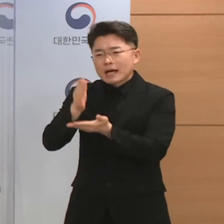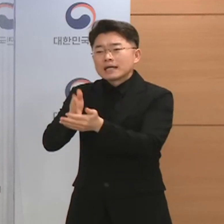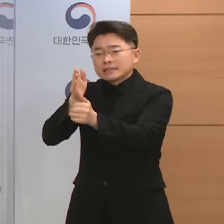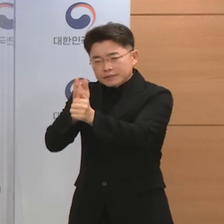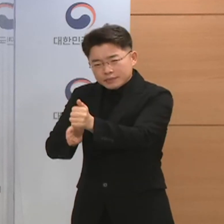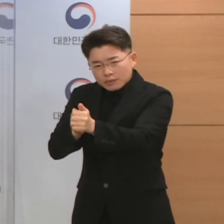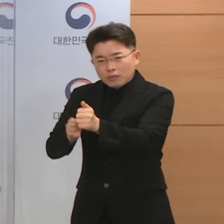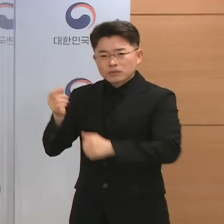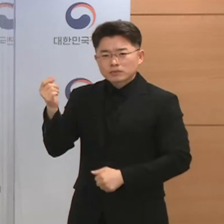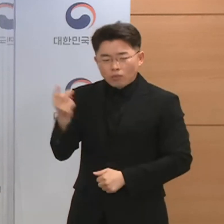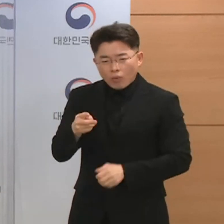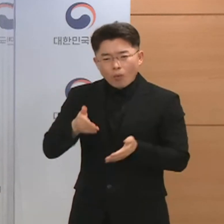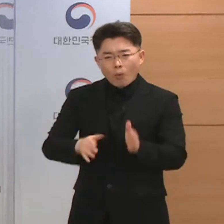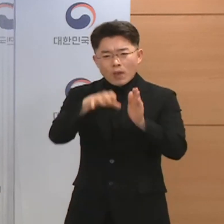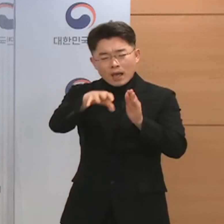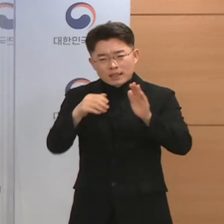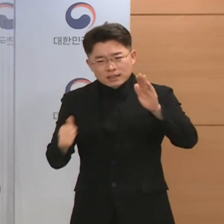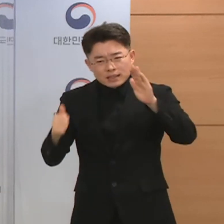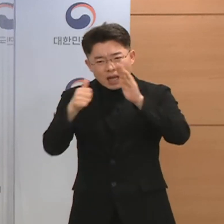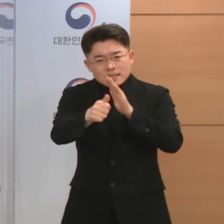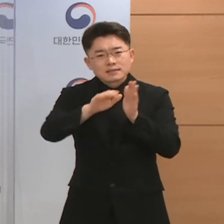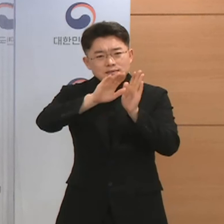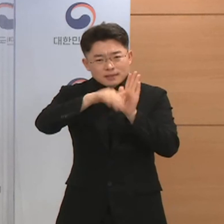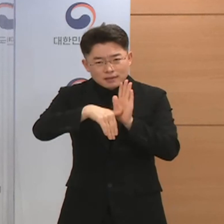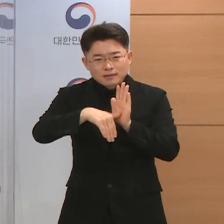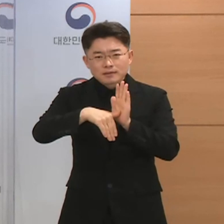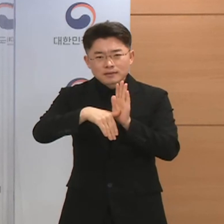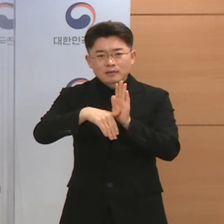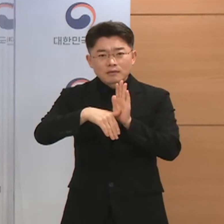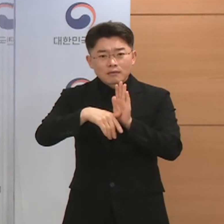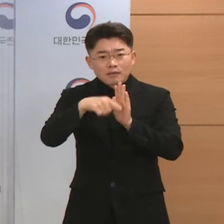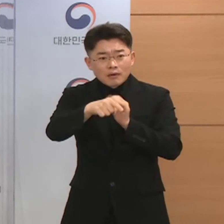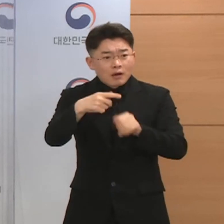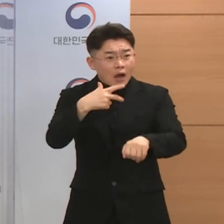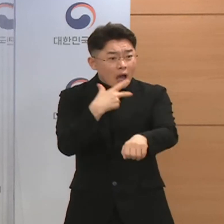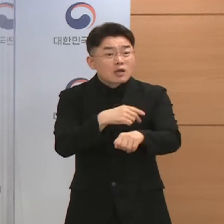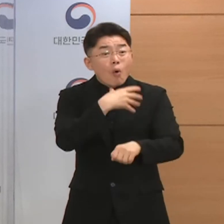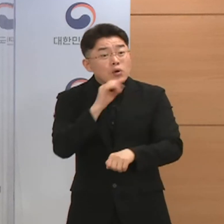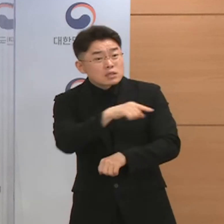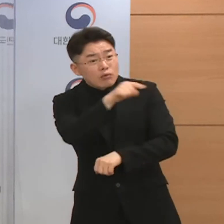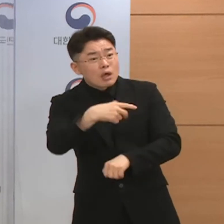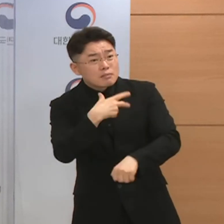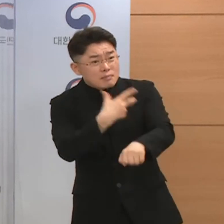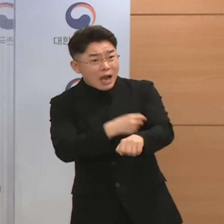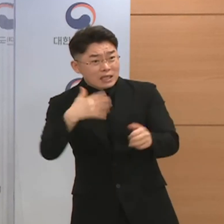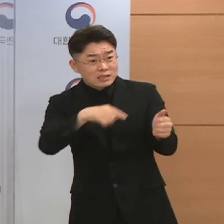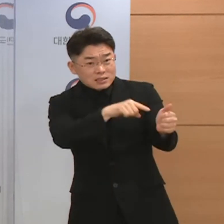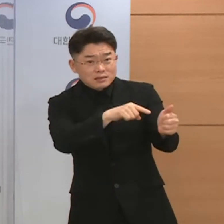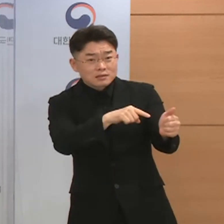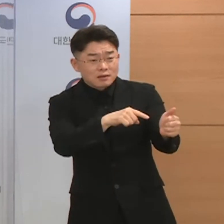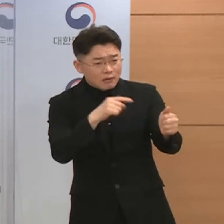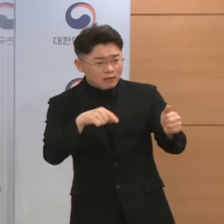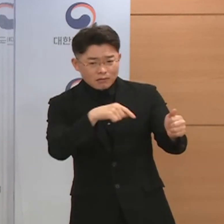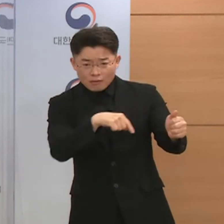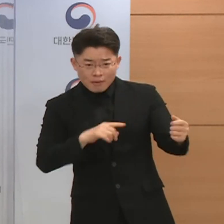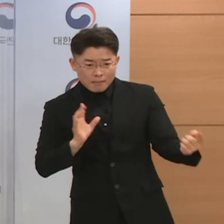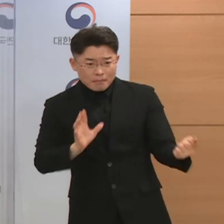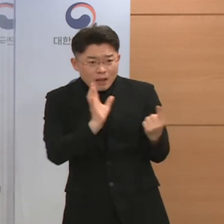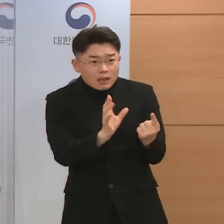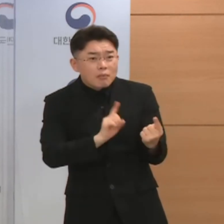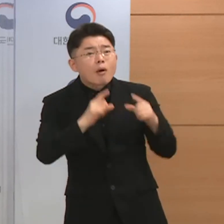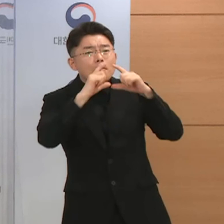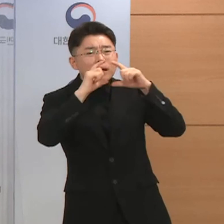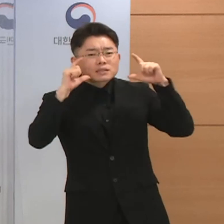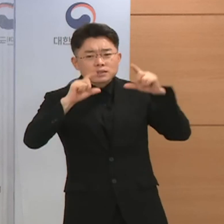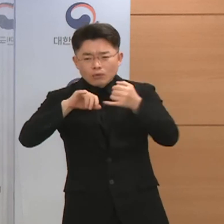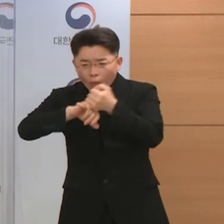고향 방문을 하셨더라도 거기에서 미접종 어르신들이 계시는 경우에는 마스크를 최대한 쓰고